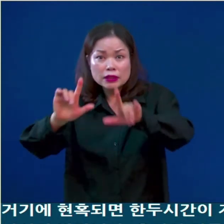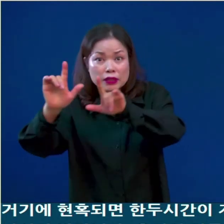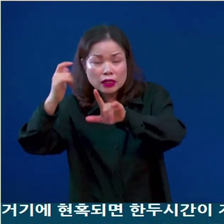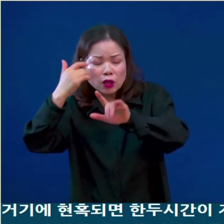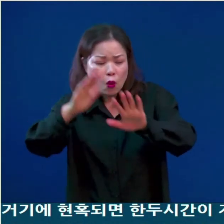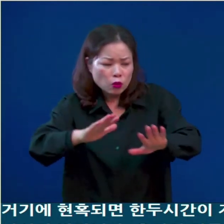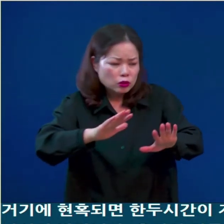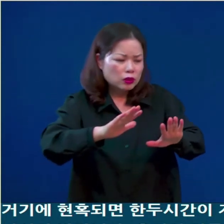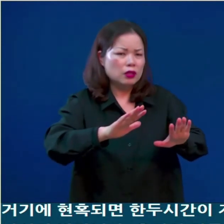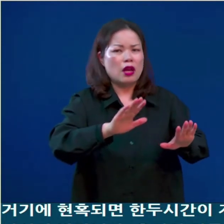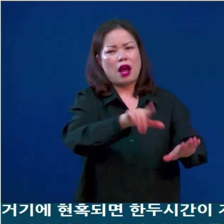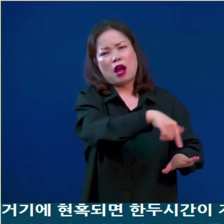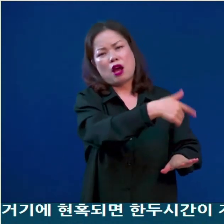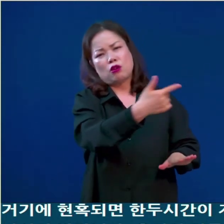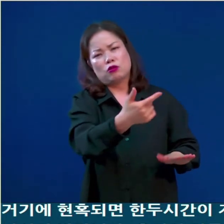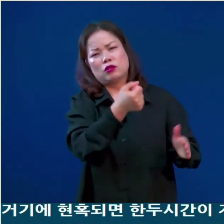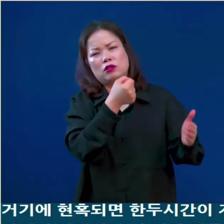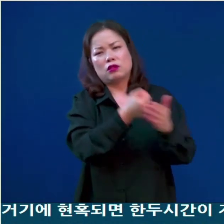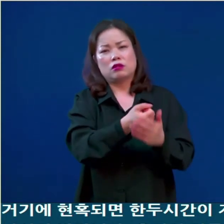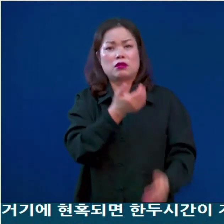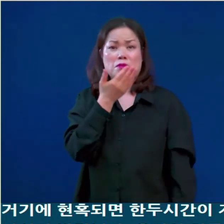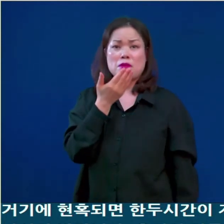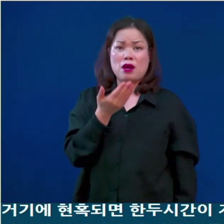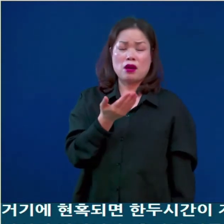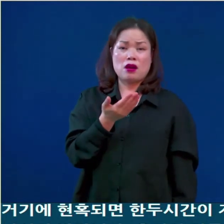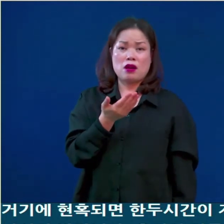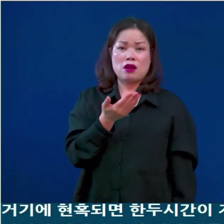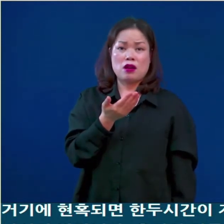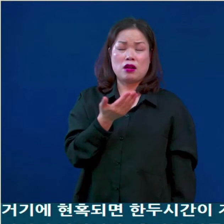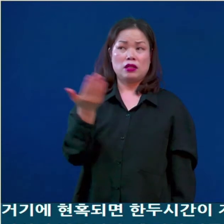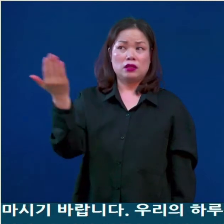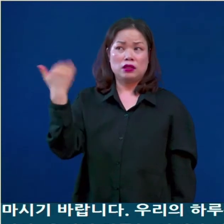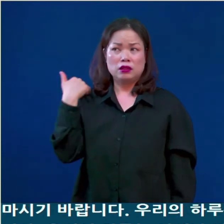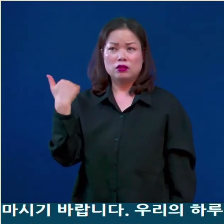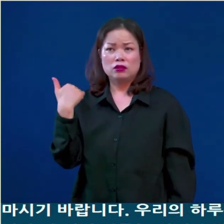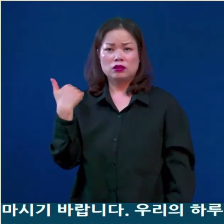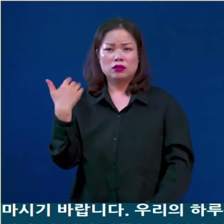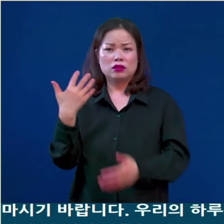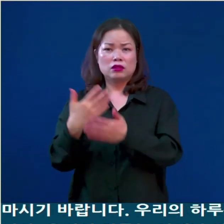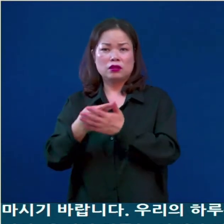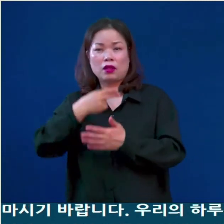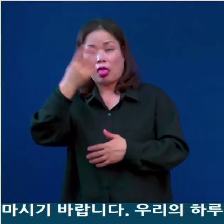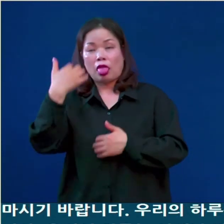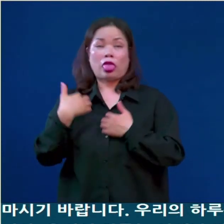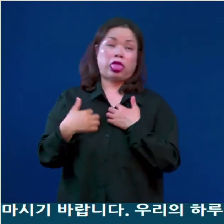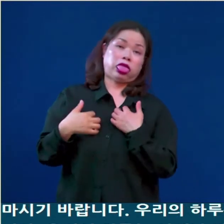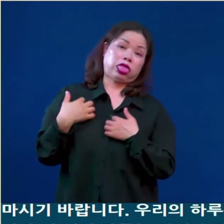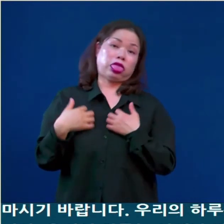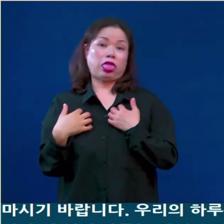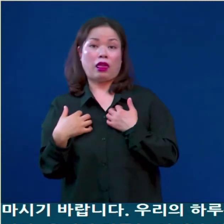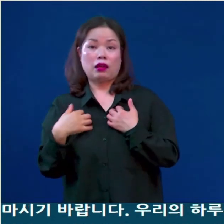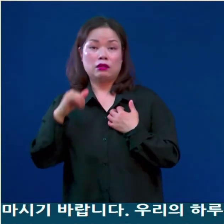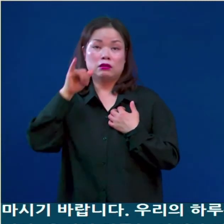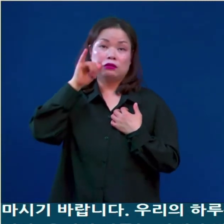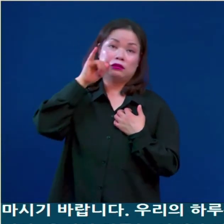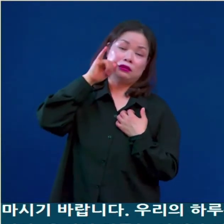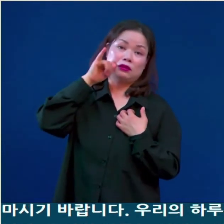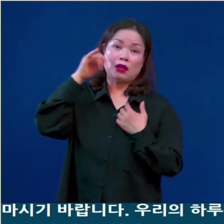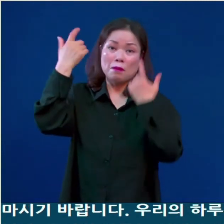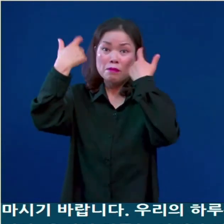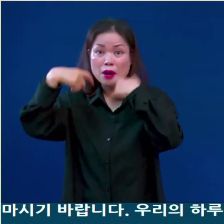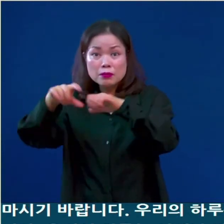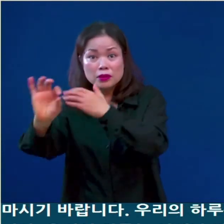오늘 나의 하루를 결정합니다. 지난밤 유흥과 쾌락에 빠져서 밤을